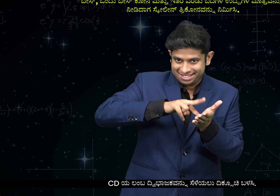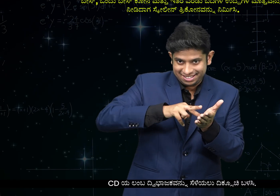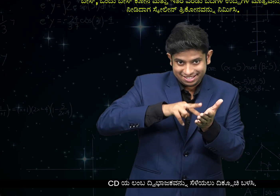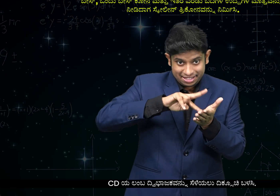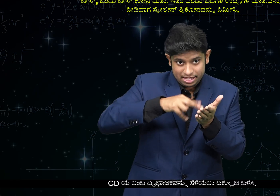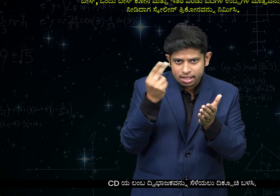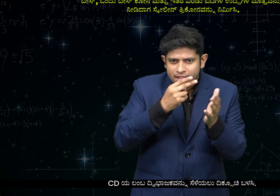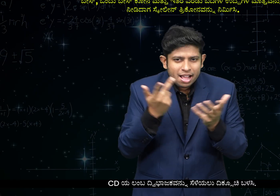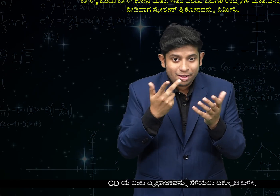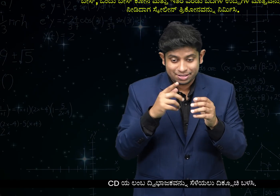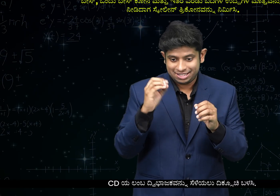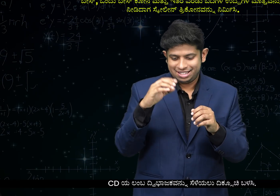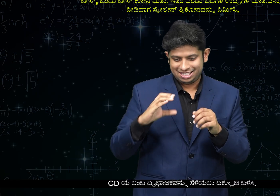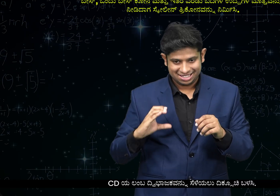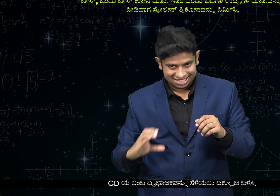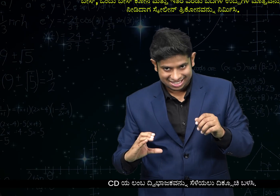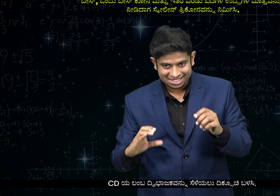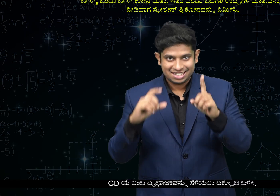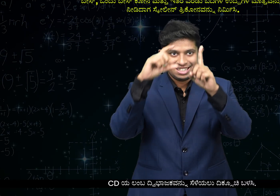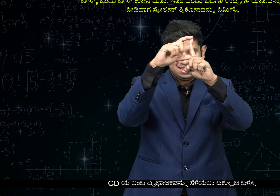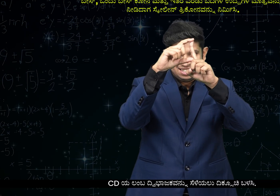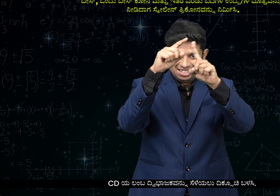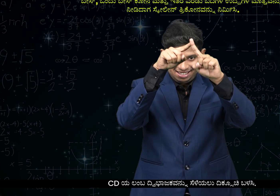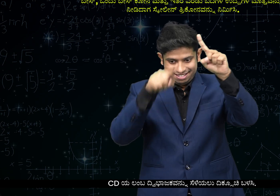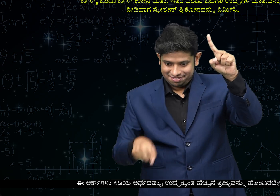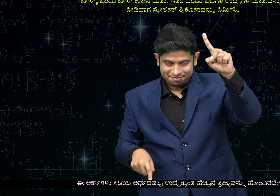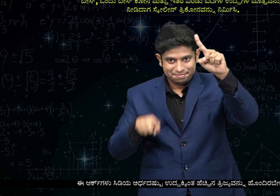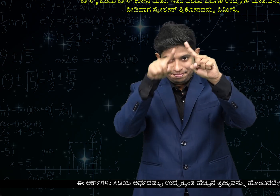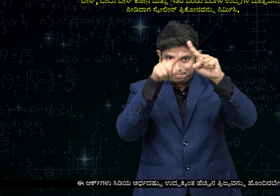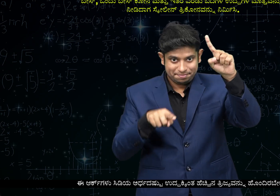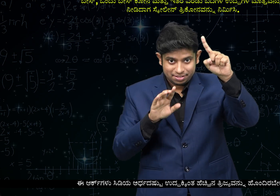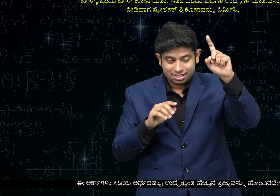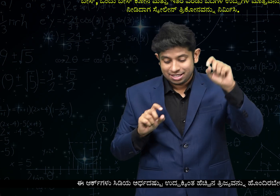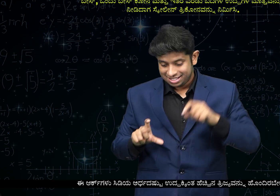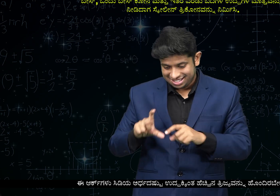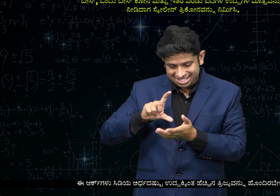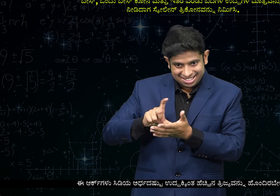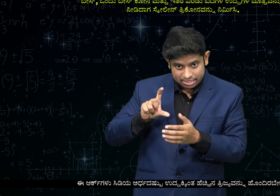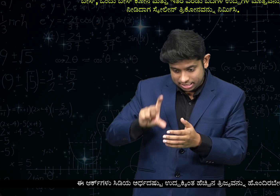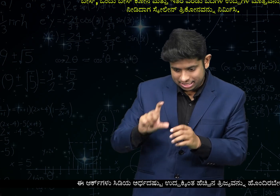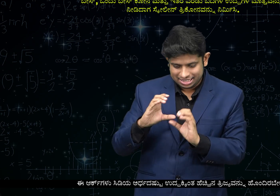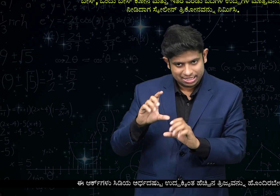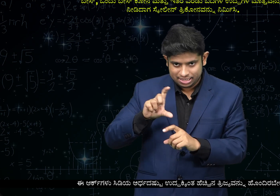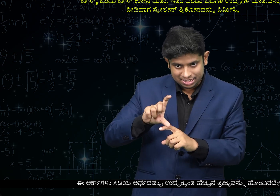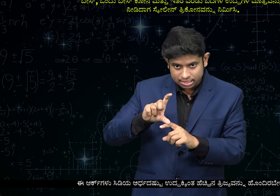CDಯ ಲಂಬ ದ್ವಿಭಾಜಕವನ್ನು ಸೆಳೆಯಲು ದಿಕ್ಸೂಚಿ ಬಳಸಿ. ಈ ಆರ್ಕ್ಗಳು CDಯಲ್ಲಿ ಅರ್ಧದಷ್ಟು ಉದ್ದಕ್ಕಿಂತ